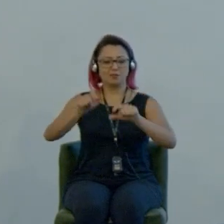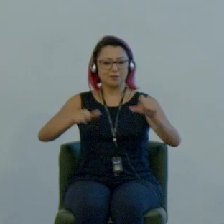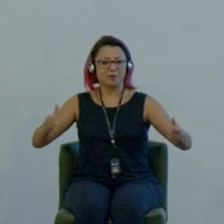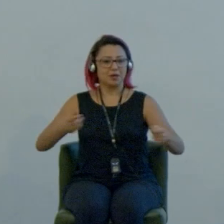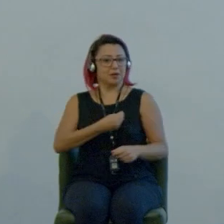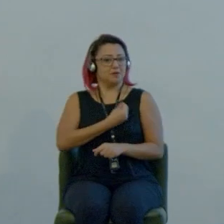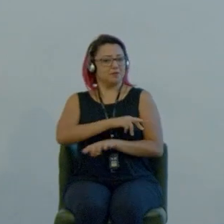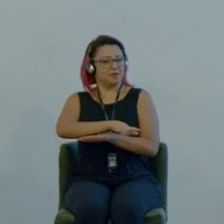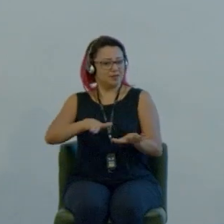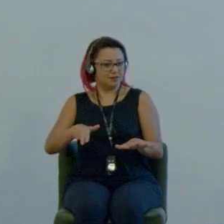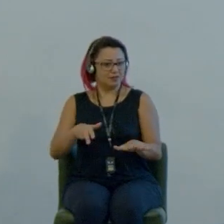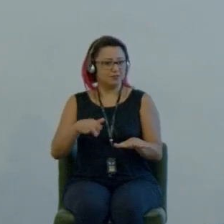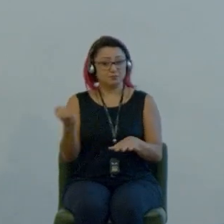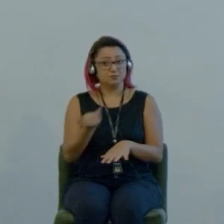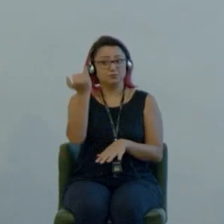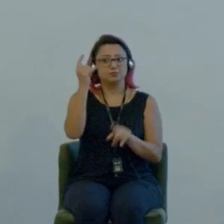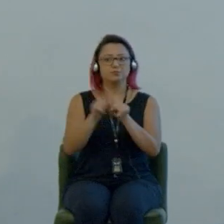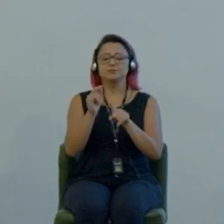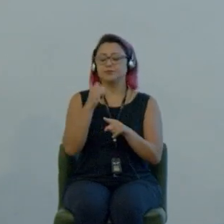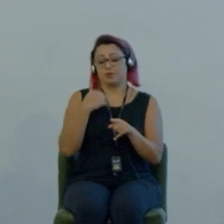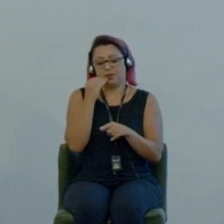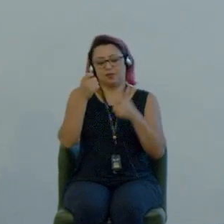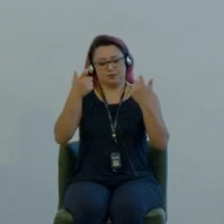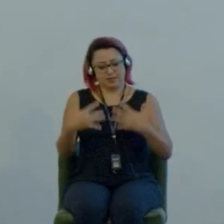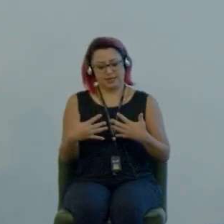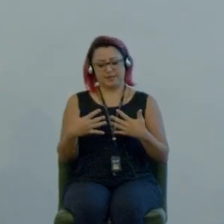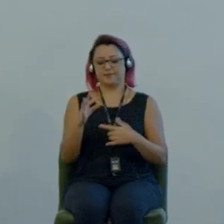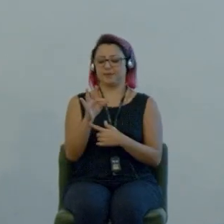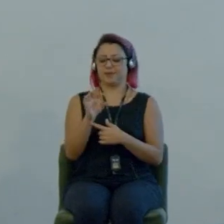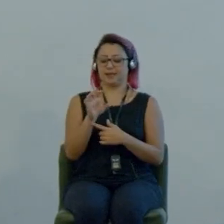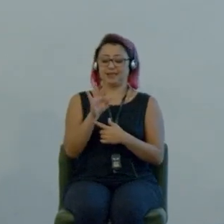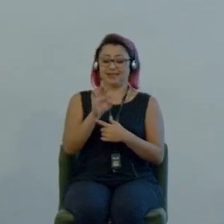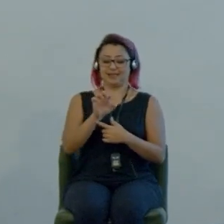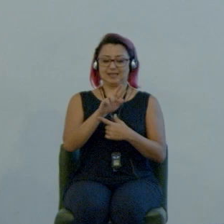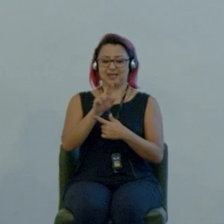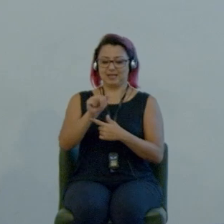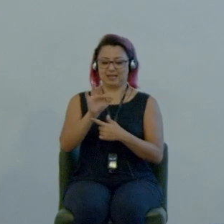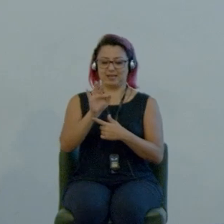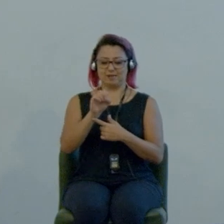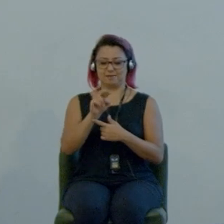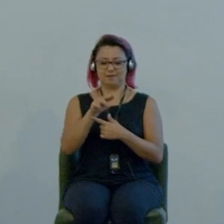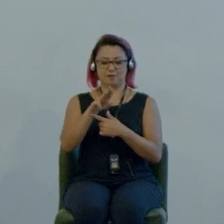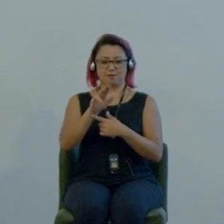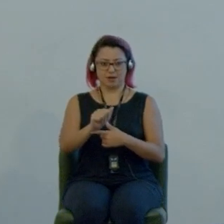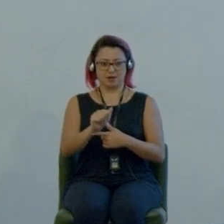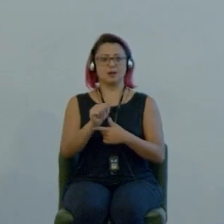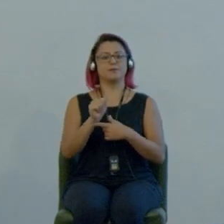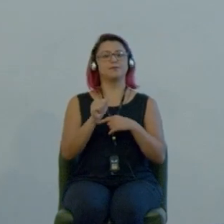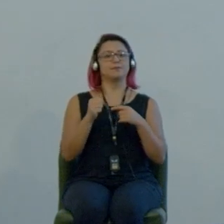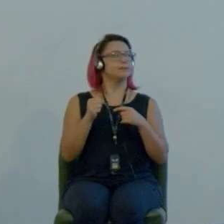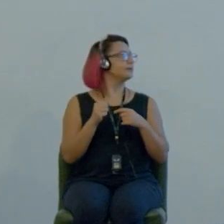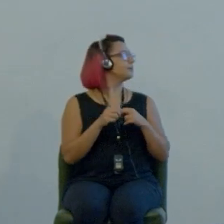je vais quand même un tout petit peu essayer de vous expliquer le titre Terraforma. C'est l'occasion grâce à cette slide. Ça veut dire quoi repeupler les cartes?